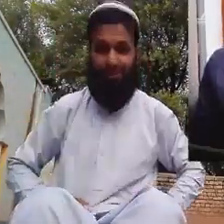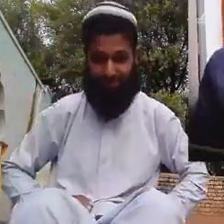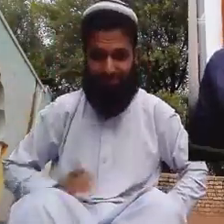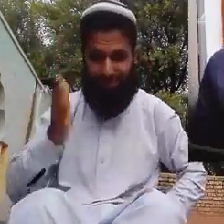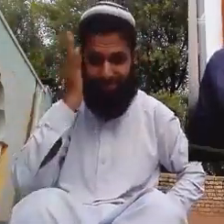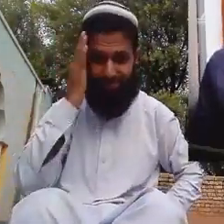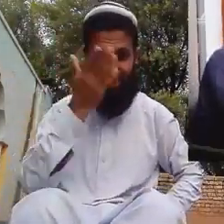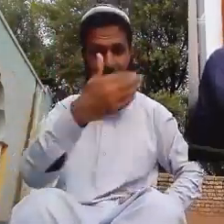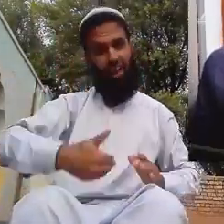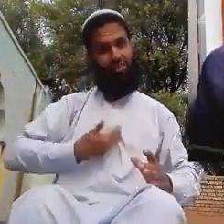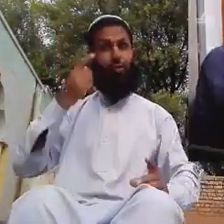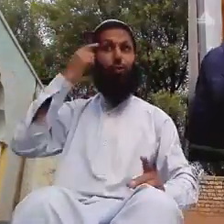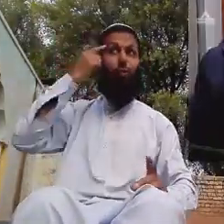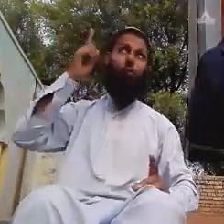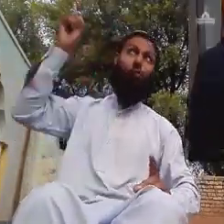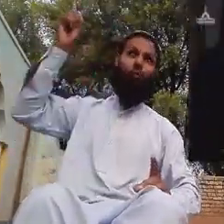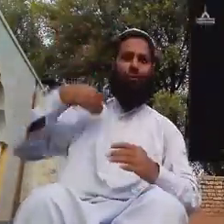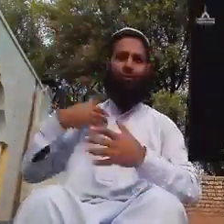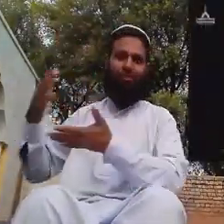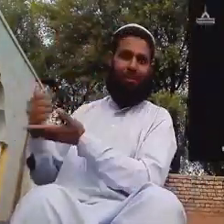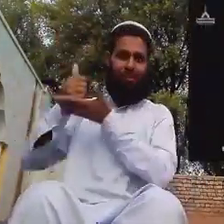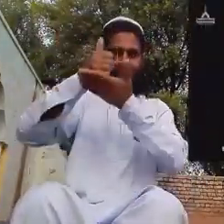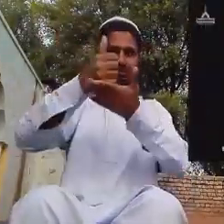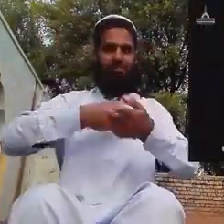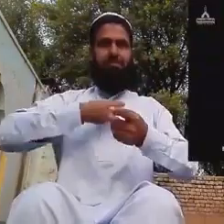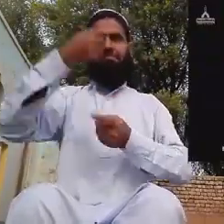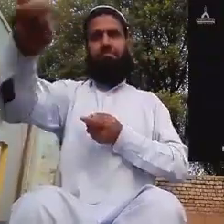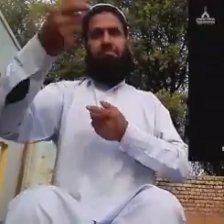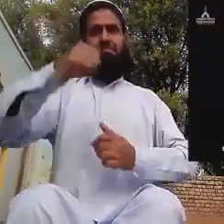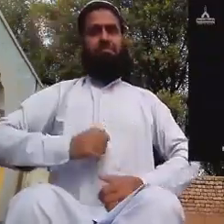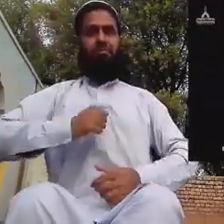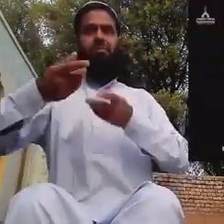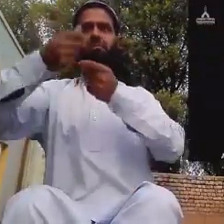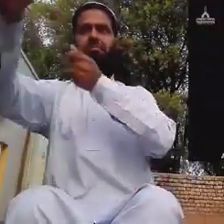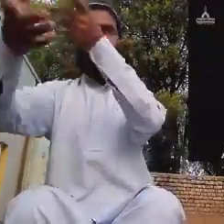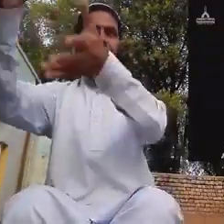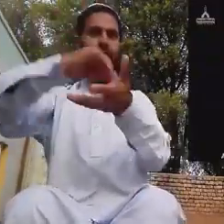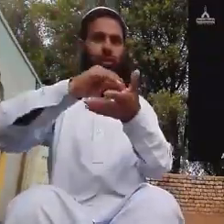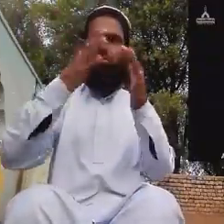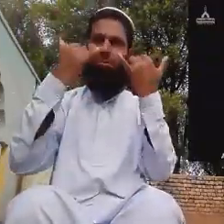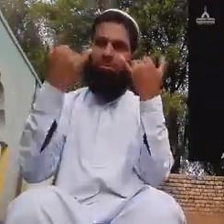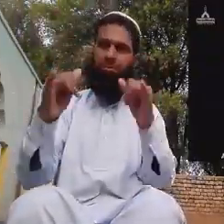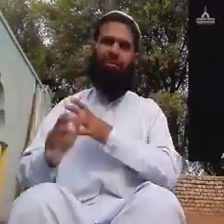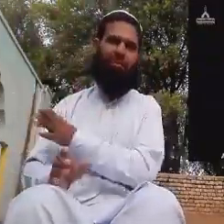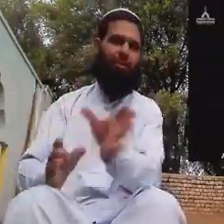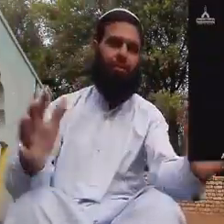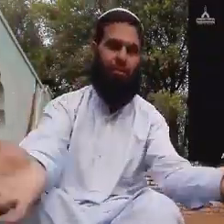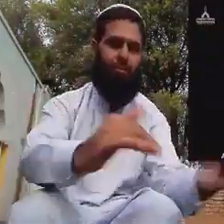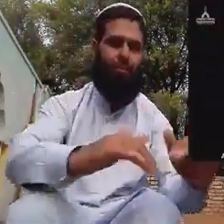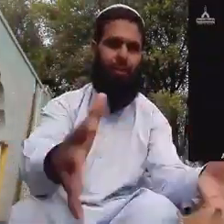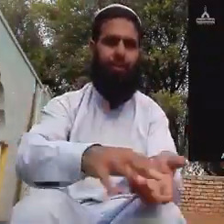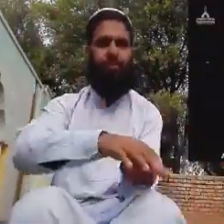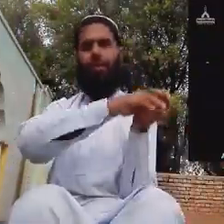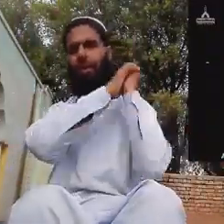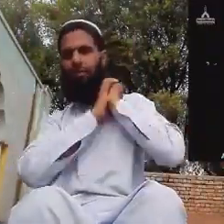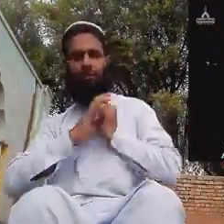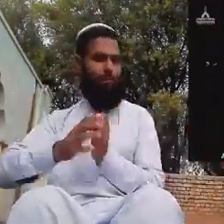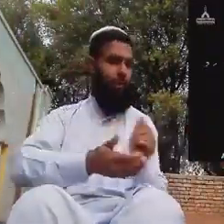और कितना ज्यादा करके लौटाता है। हदीसे पाक का इरशाद है, सदका करके अपने और अपने रब के